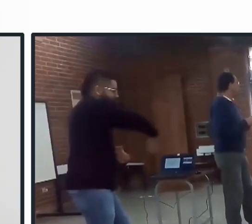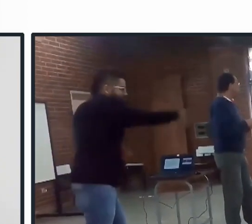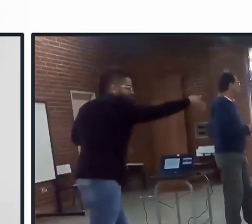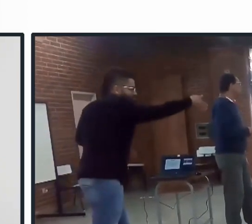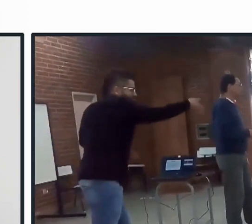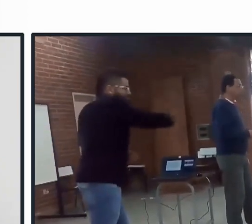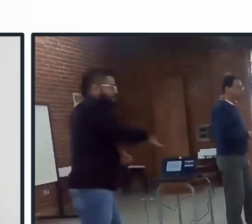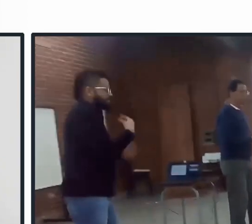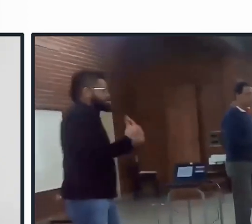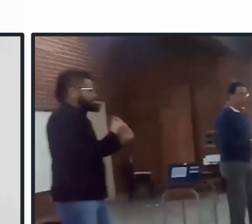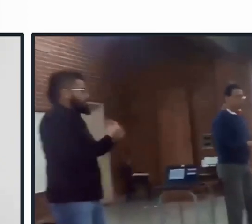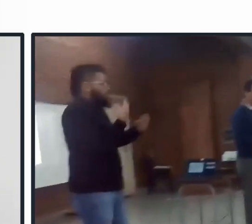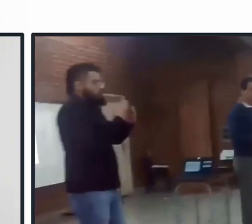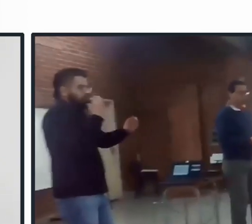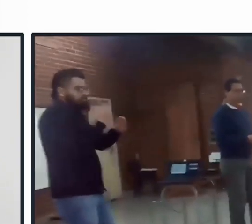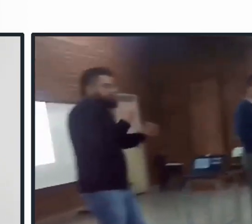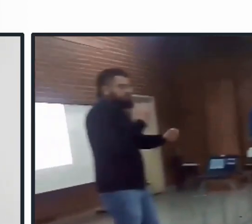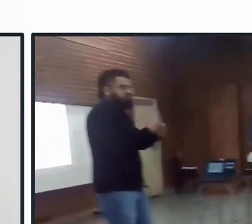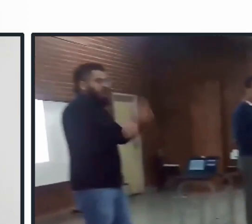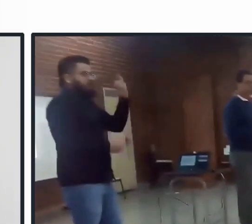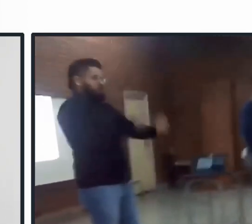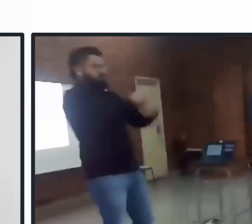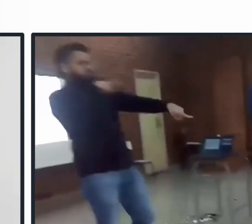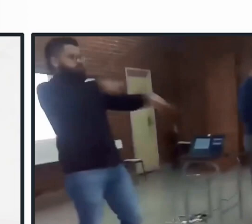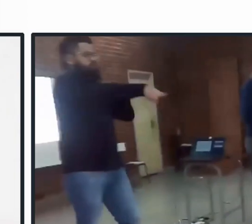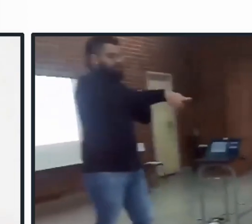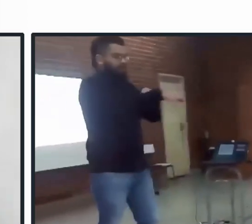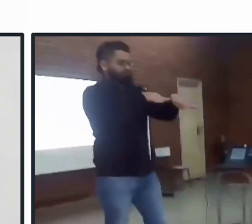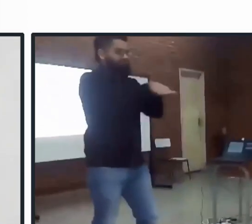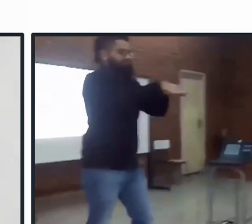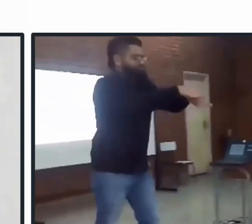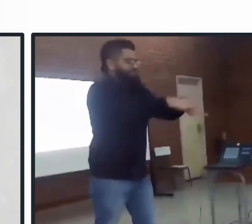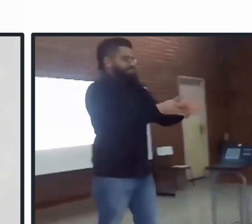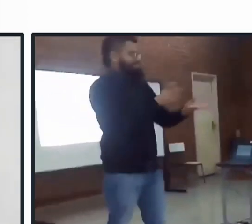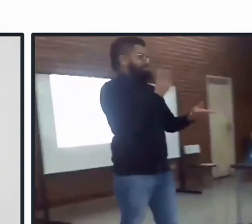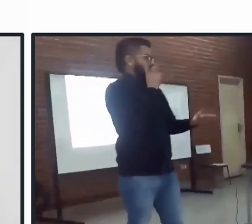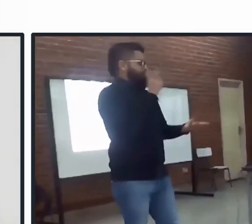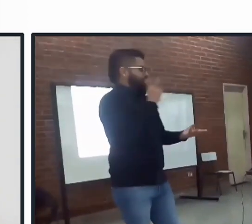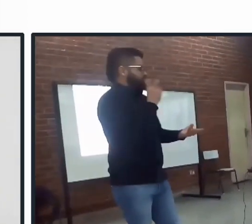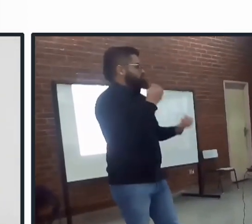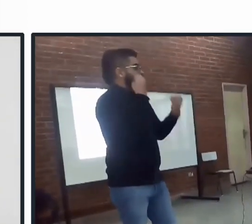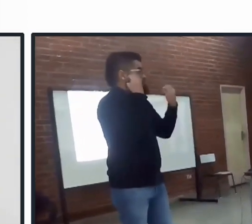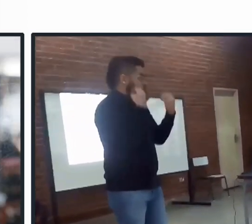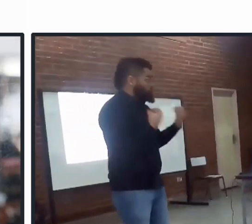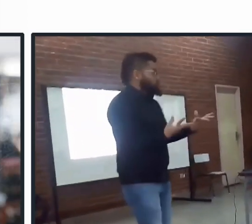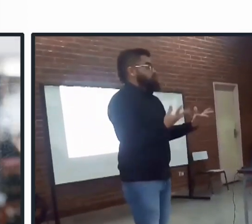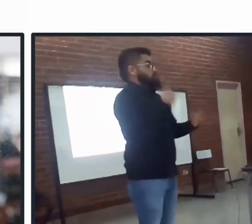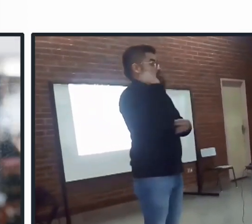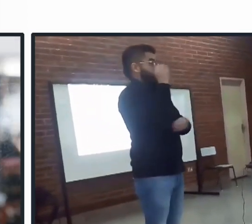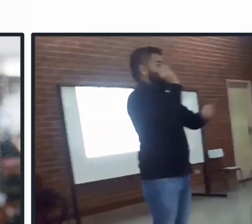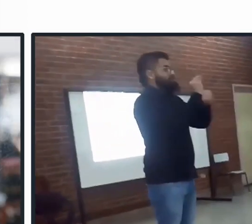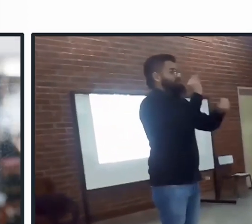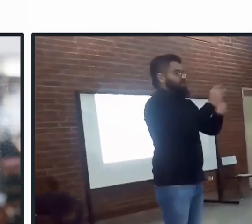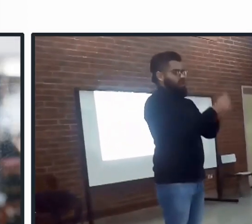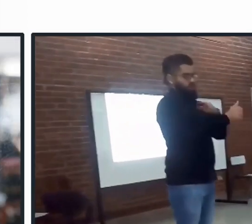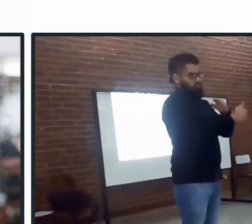capacidad o desarrollan la capacidad de leer los labios y entender al mirarme, al ver los movimientos de mis labios. Bueno, con mucha